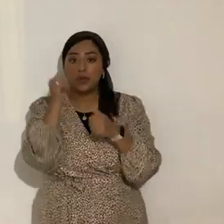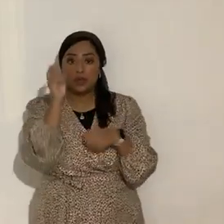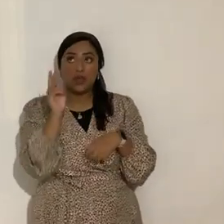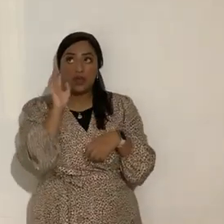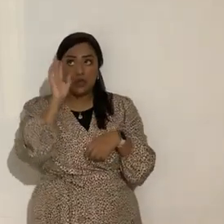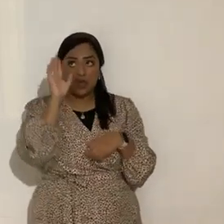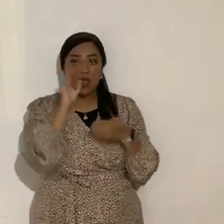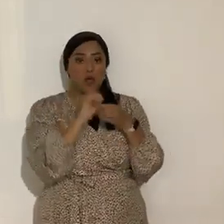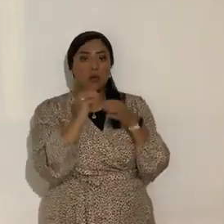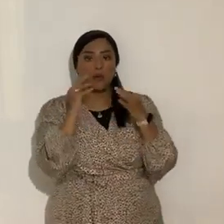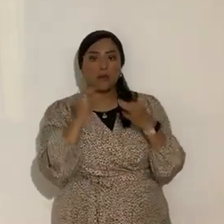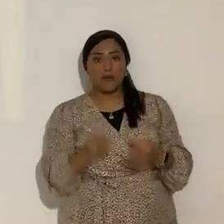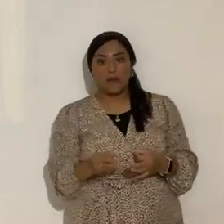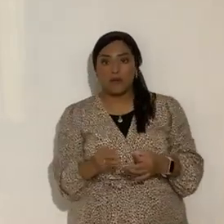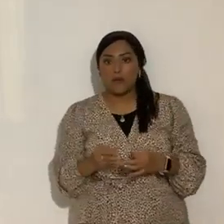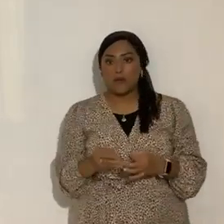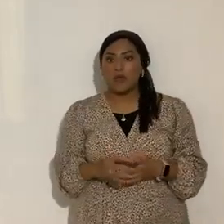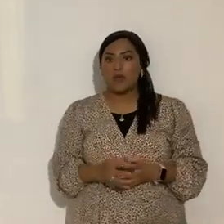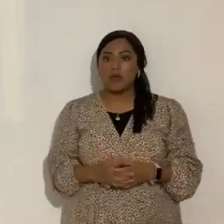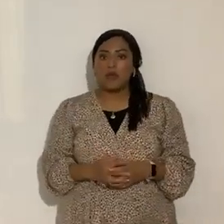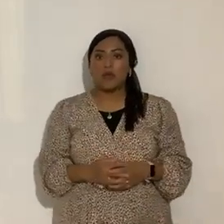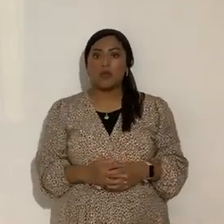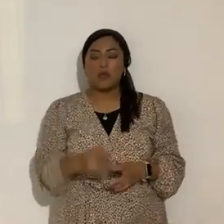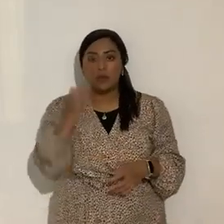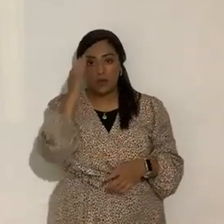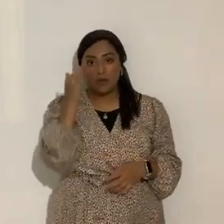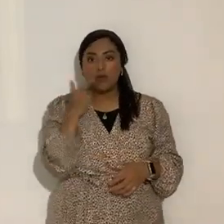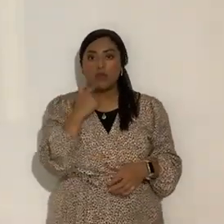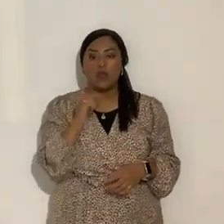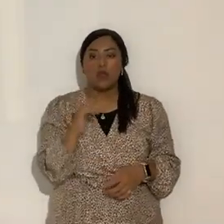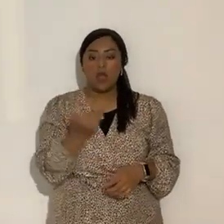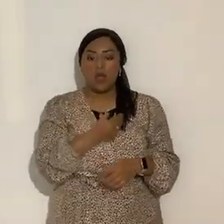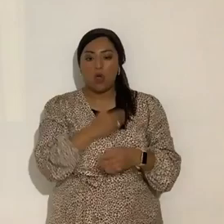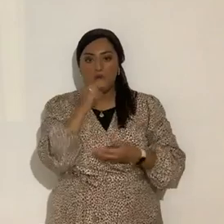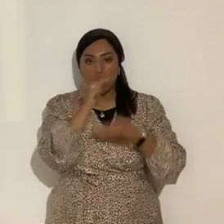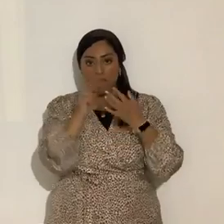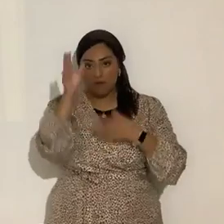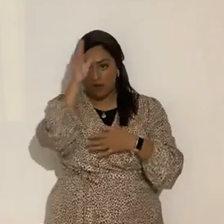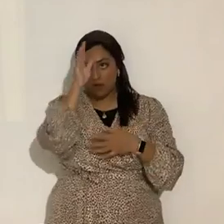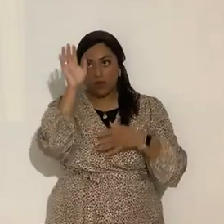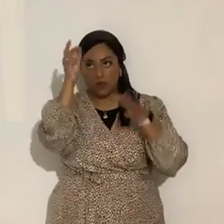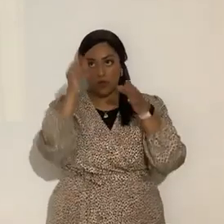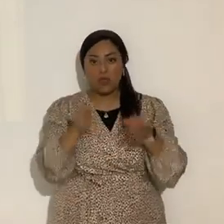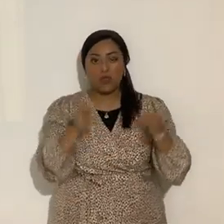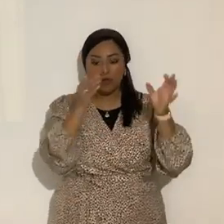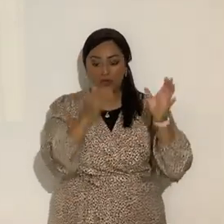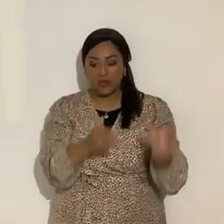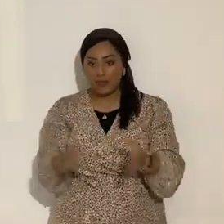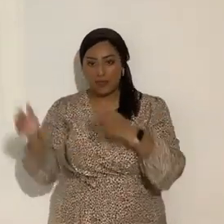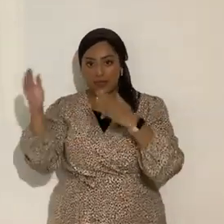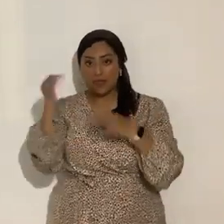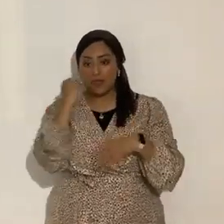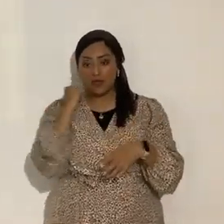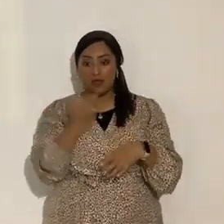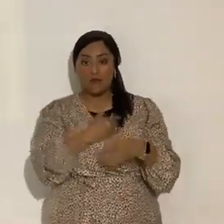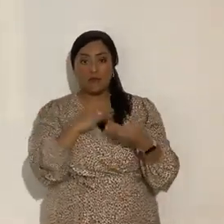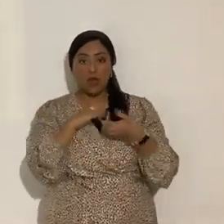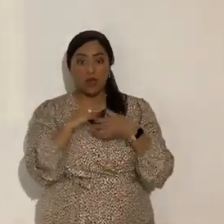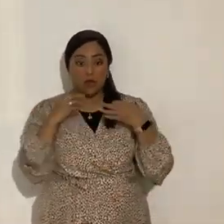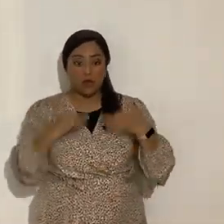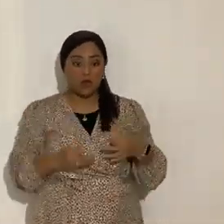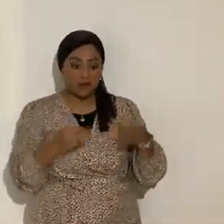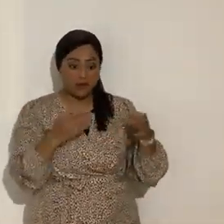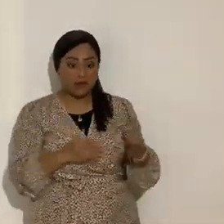su voluntad, por eso decimos en el Padre Nuestro, hágase tu voluntad, porque si se hiciera nuestra